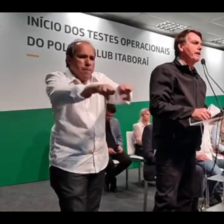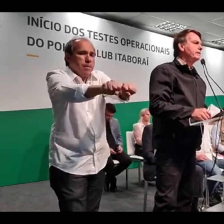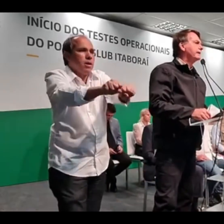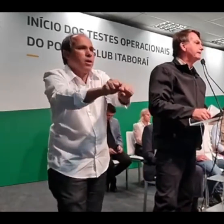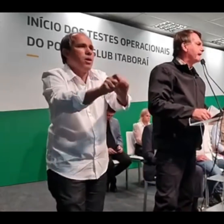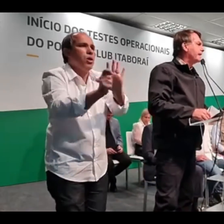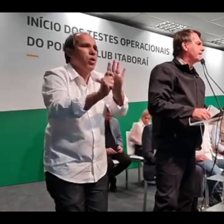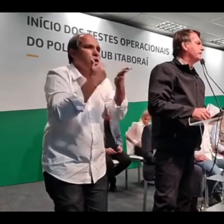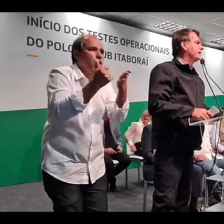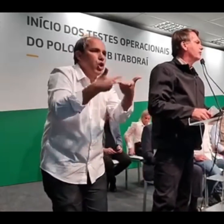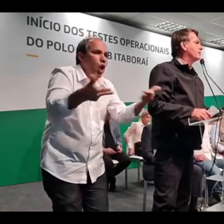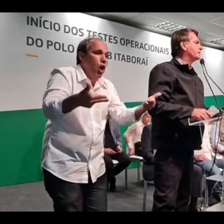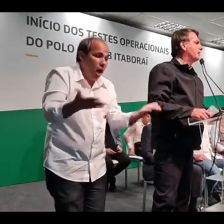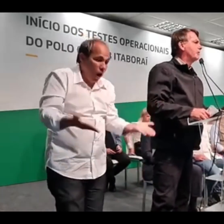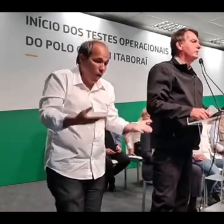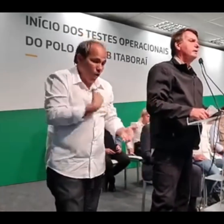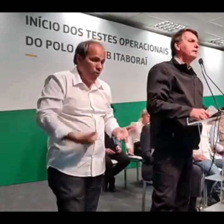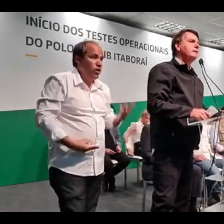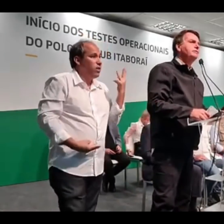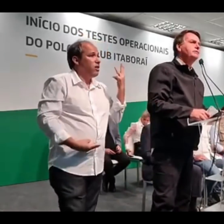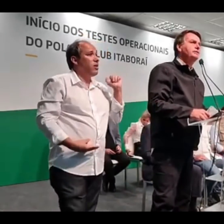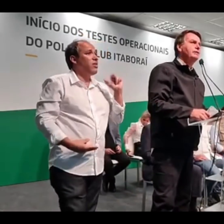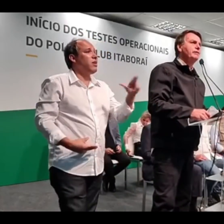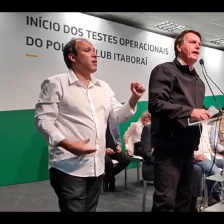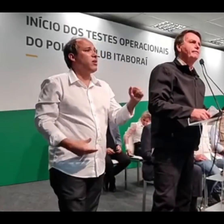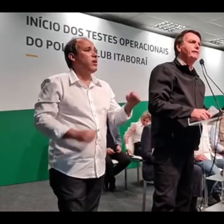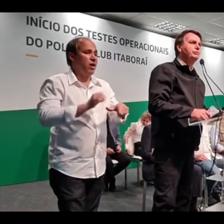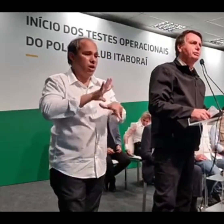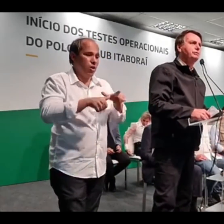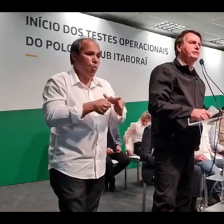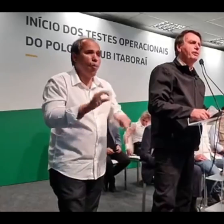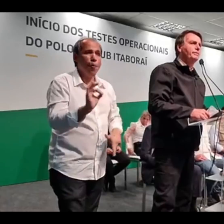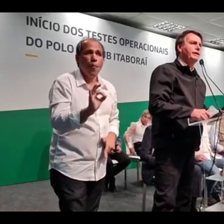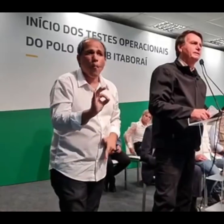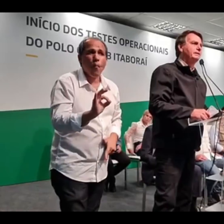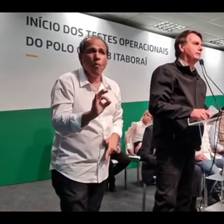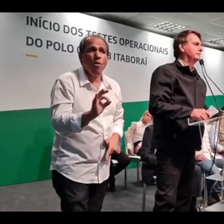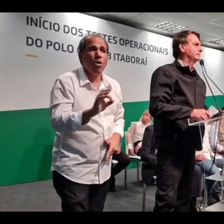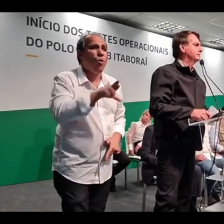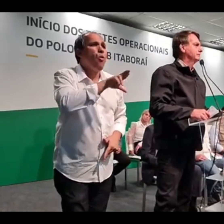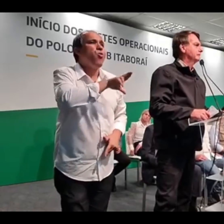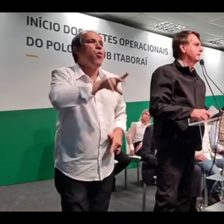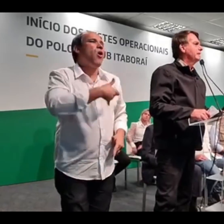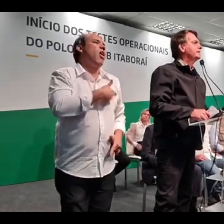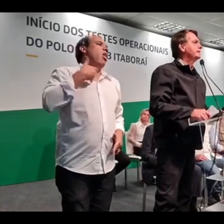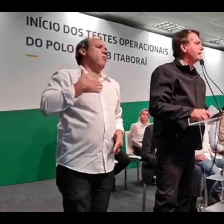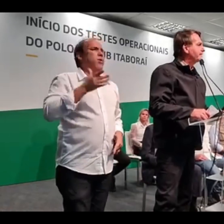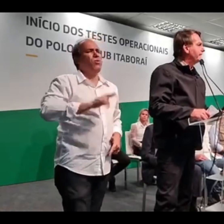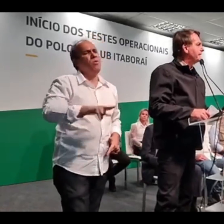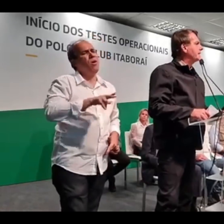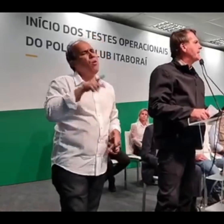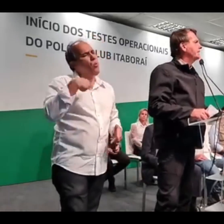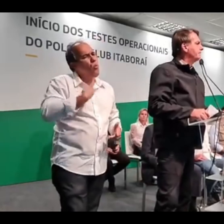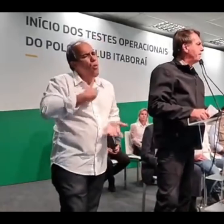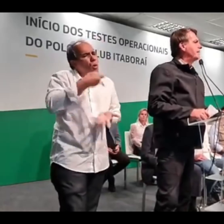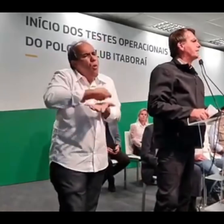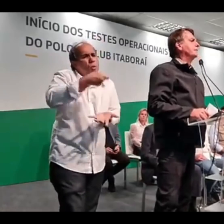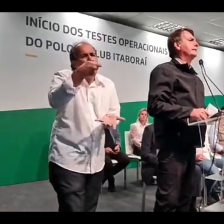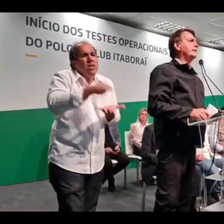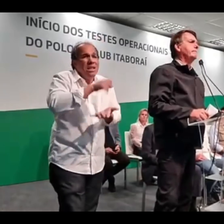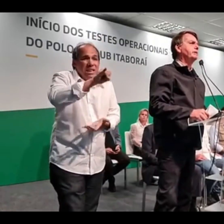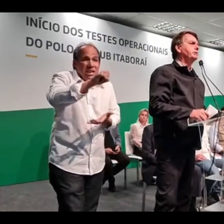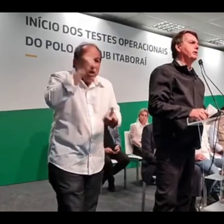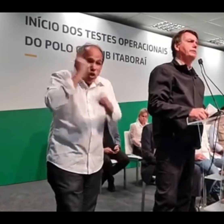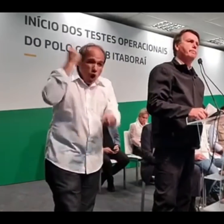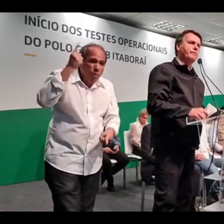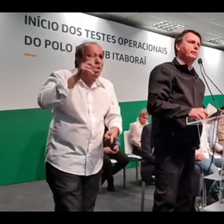O governo que está 3 anos sem corrupção, isso não é virtude, isso é obrigação. Se aparecer, te vai para